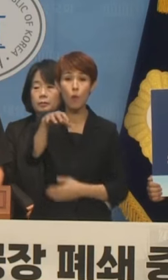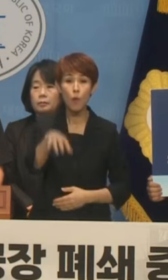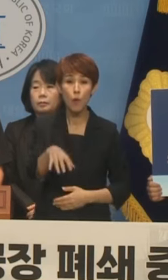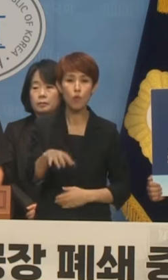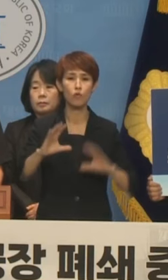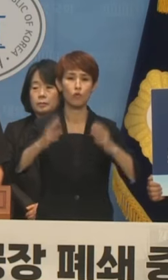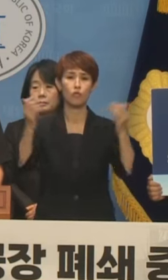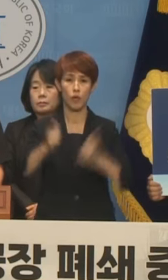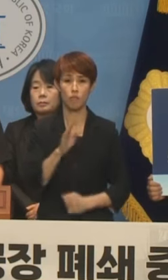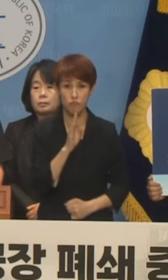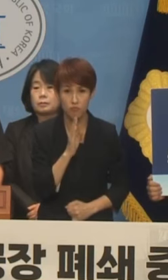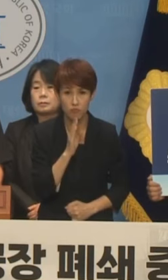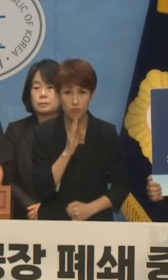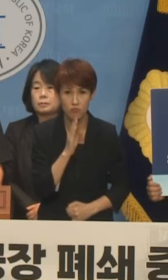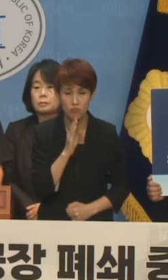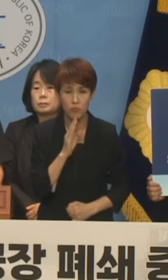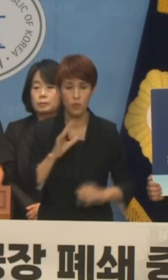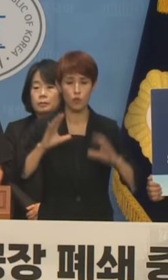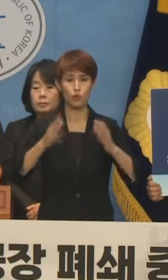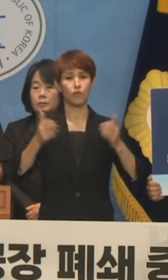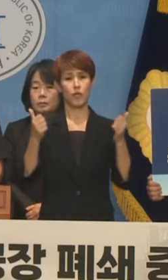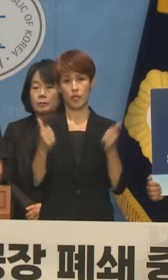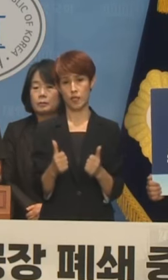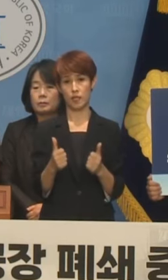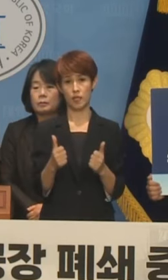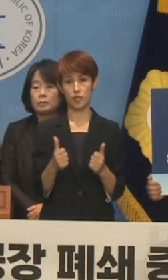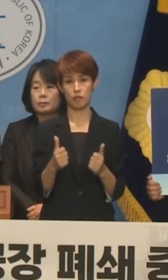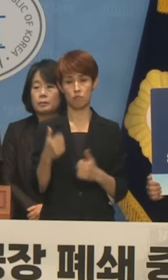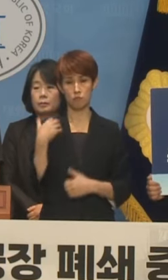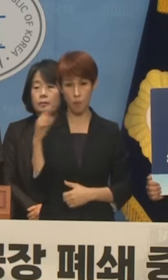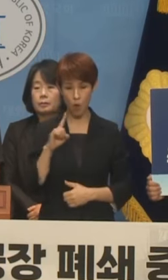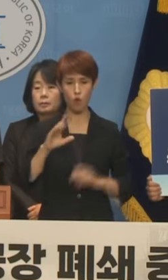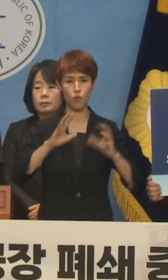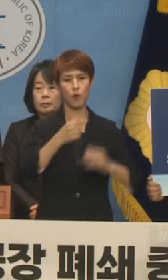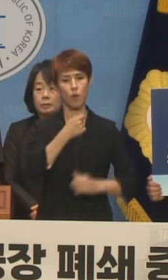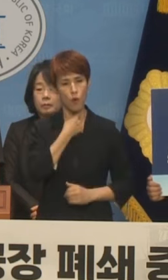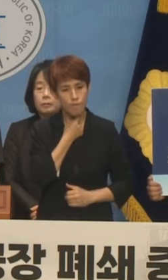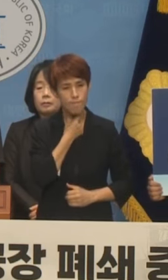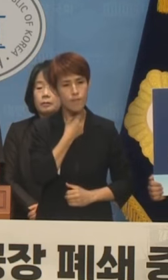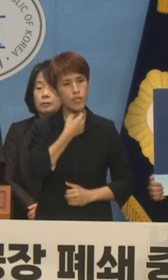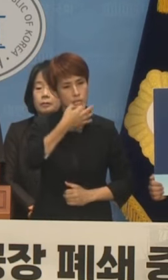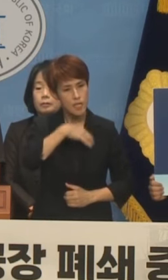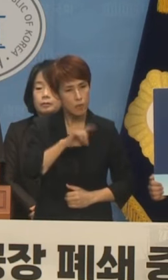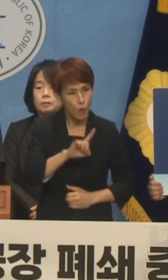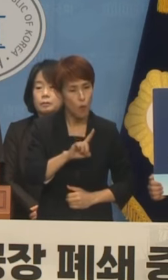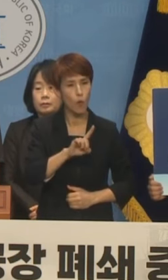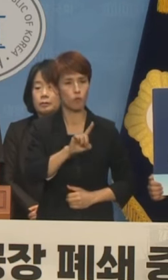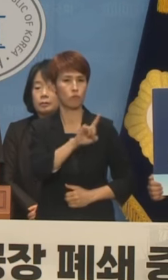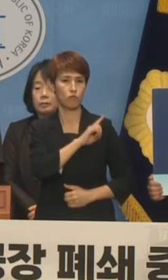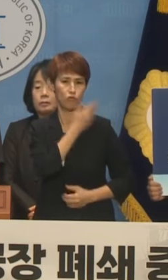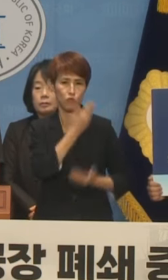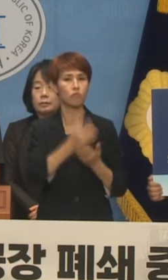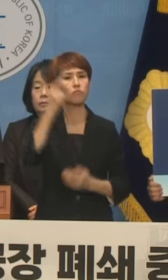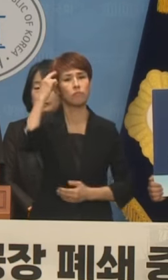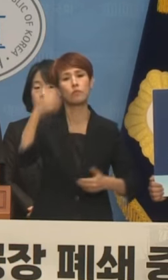국회 아닙니까? 국회는 국민의 이익을 그 무엇보다 우선해야 합니다.